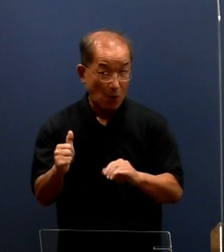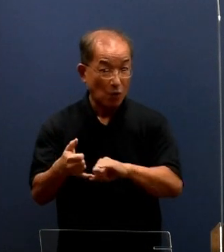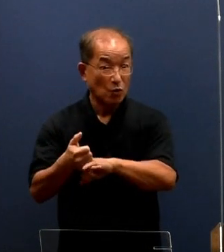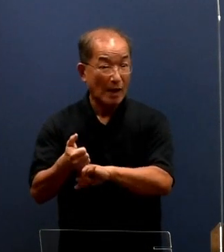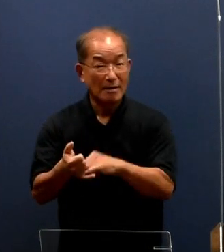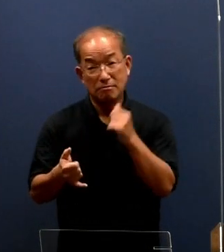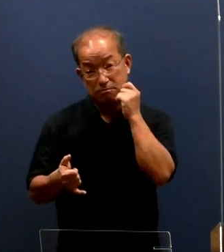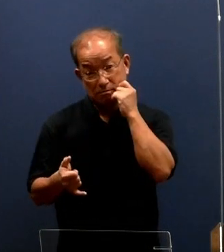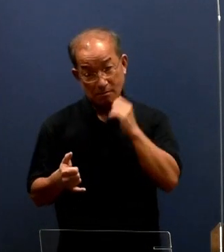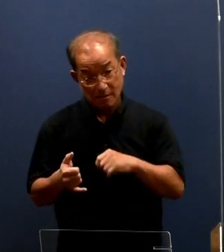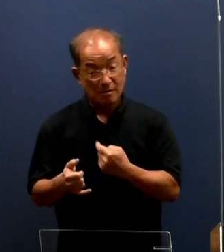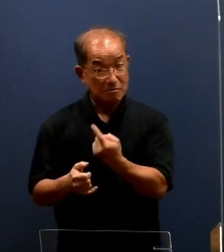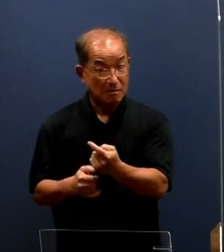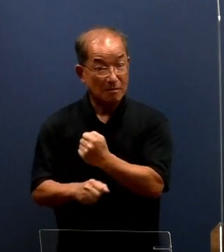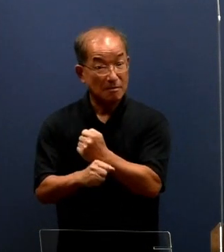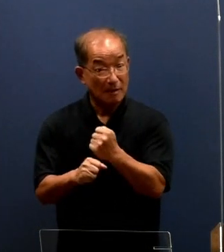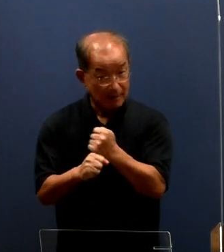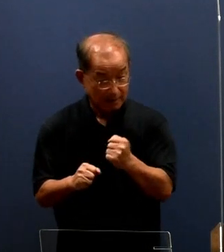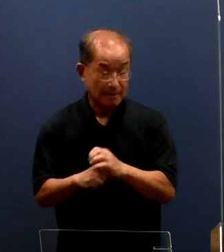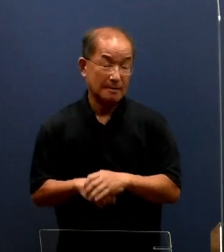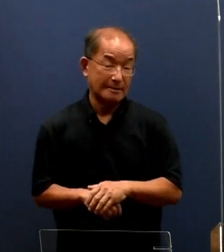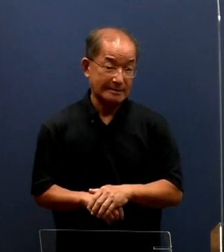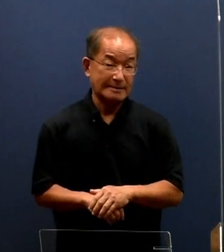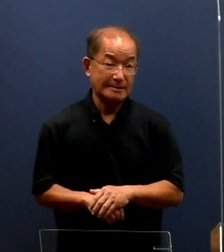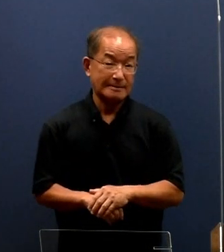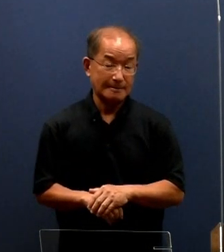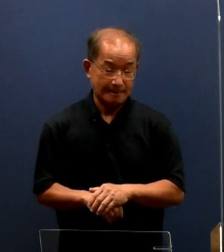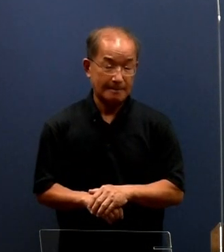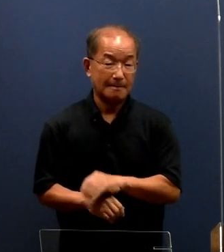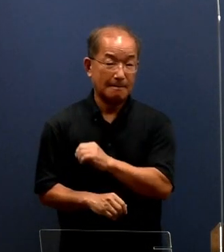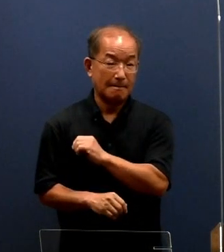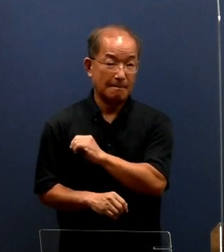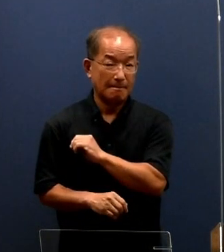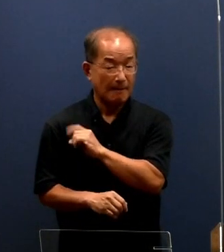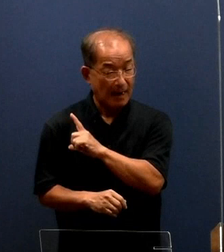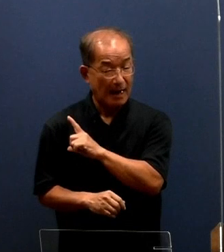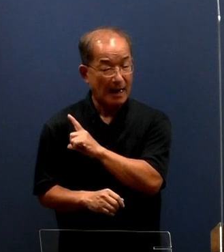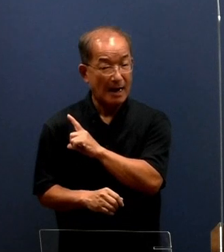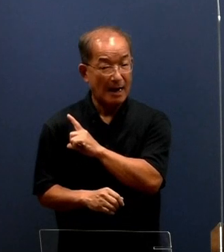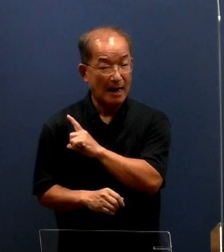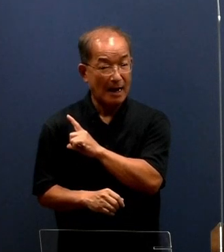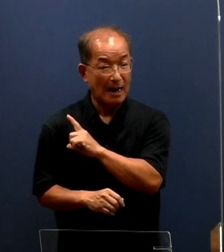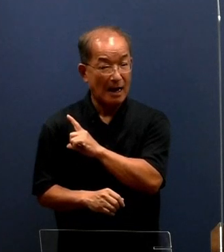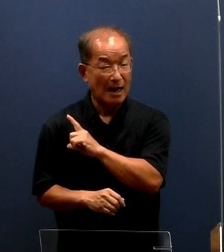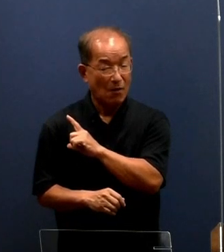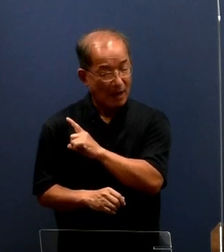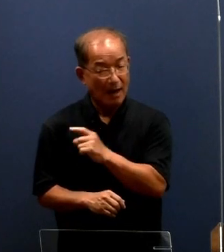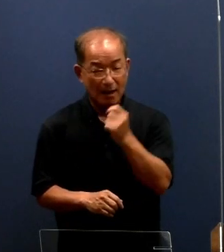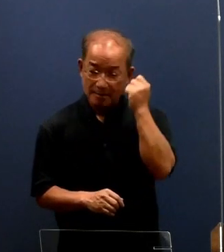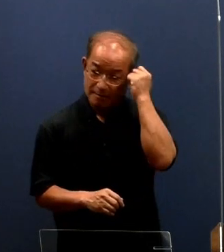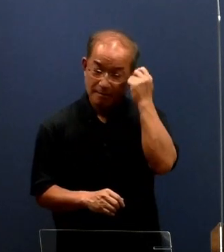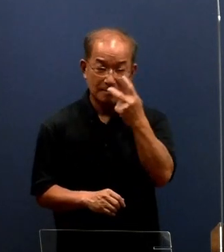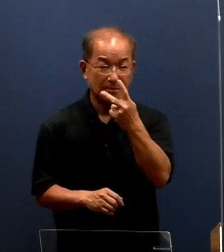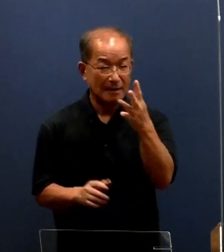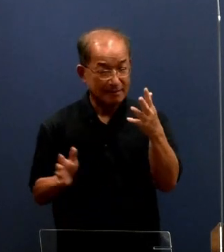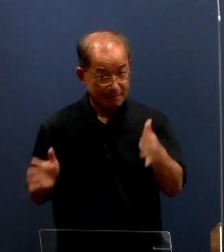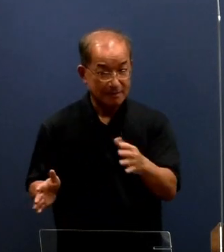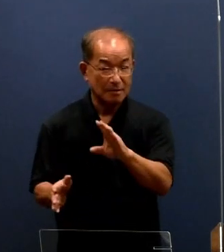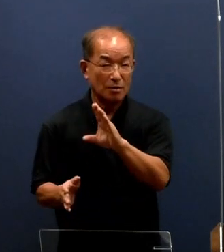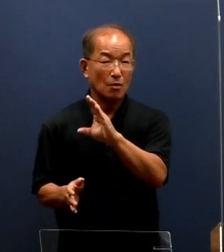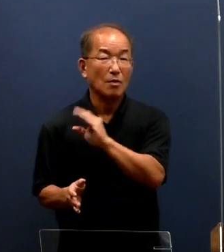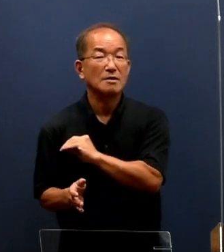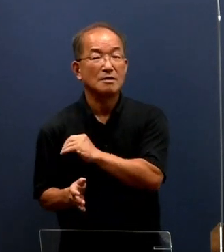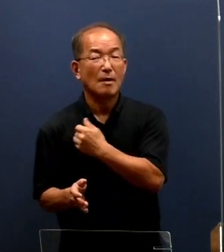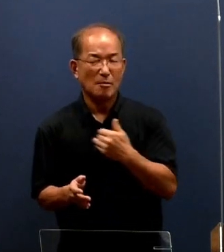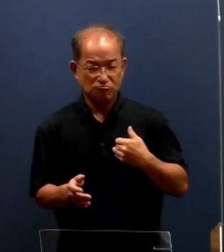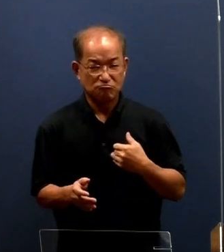ていけないわけでしょ。まあ、発熱は2、3日で収まるからって、いう人もいますけど、収まらなかったらどう